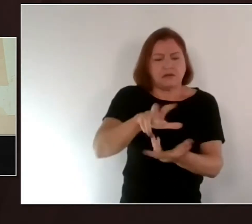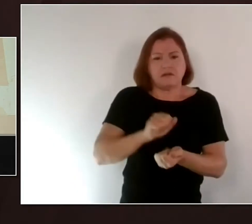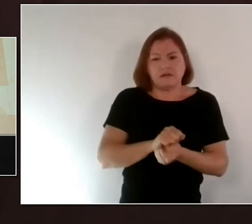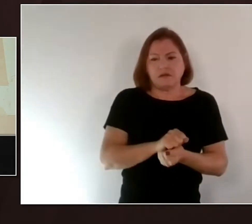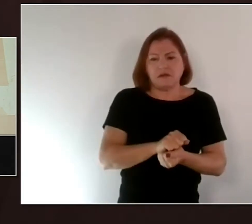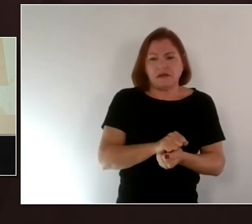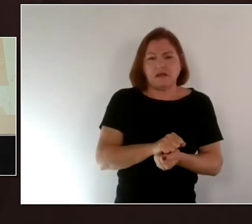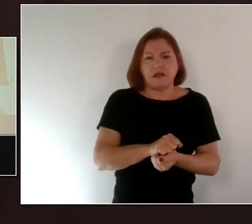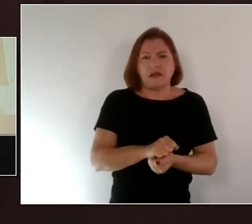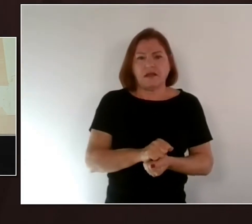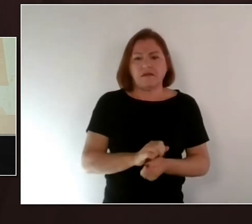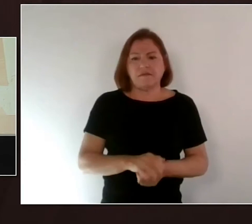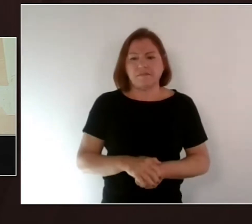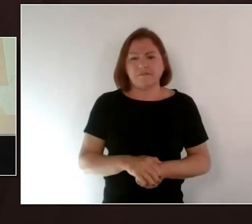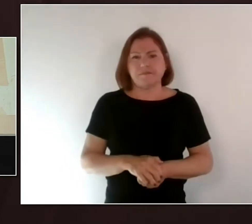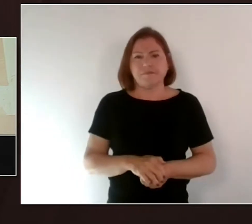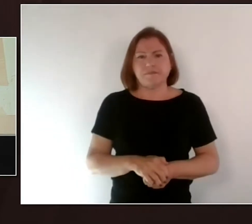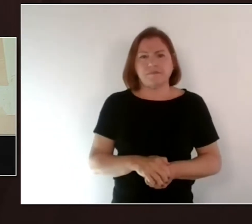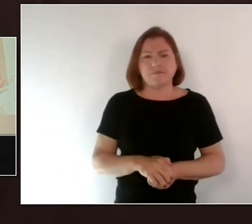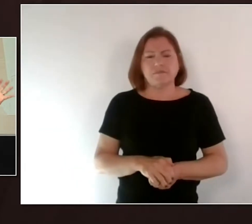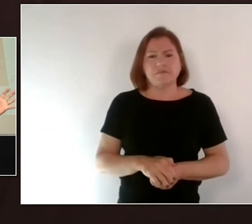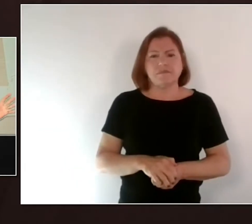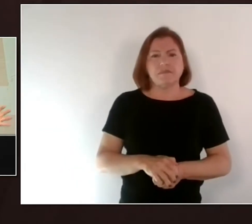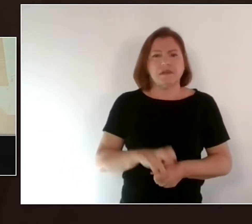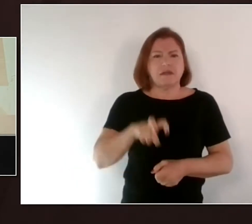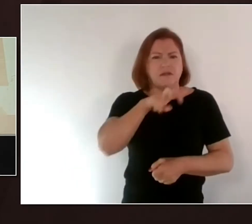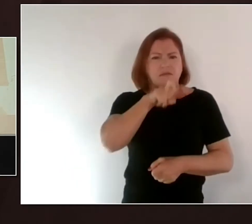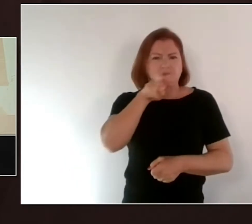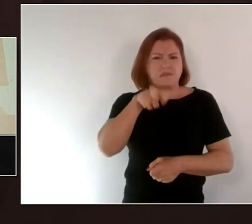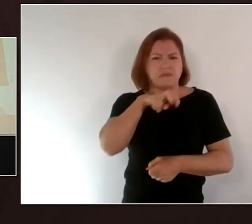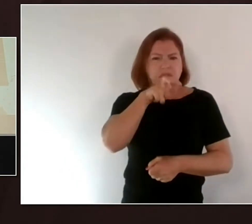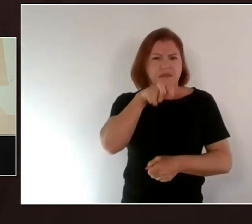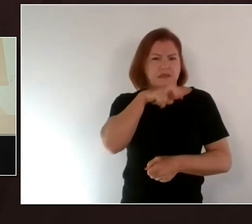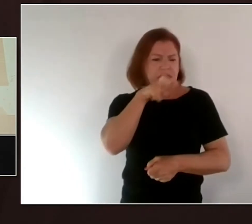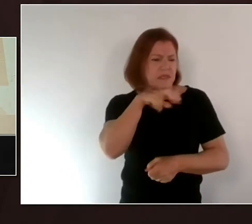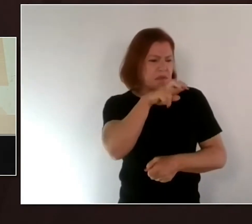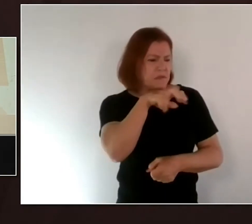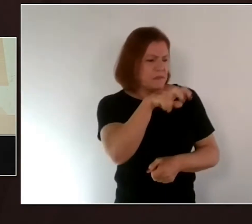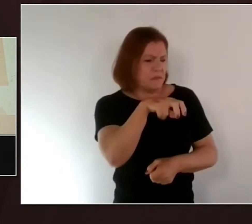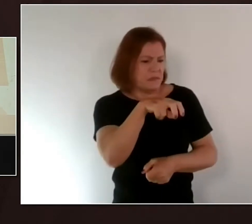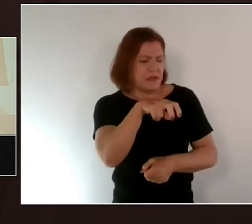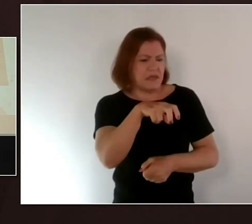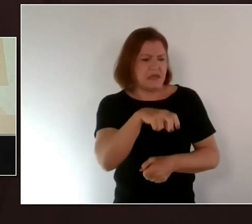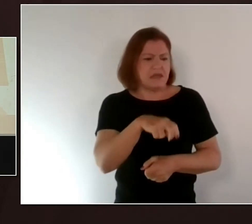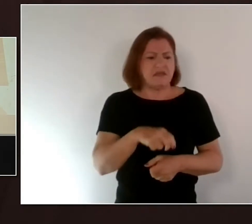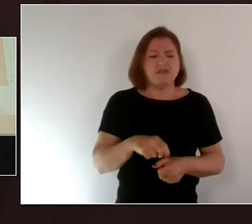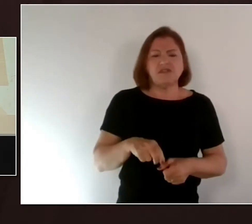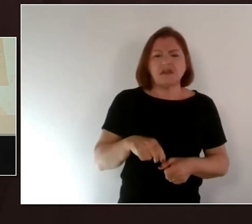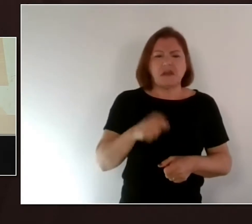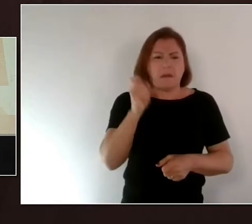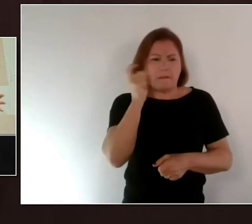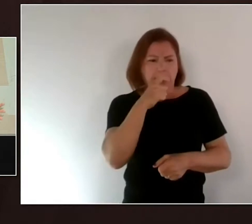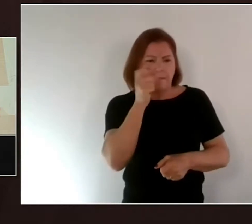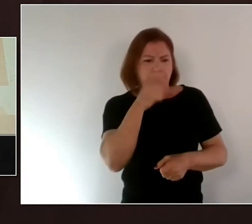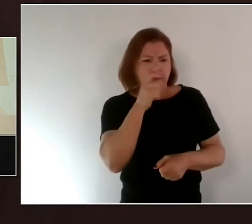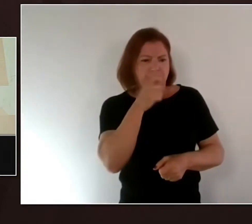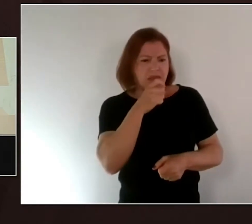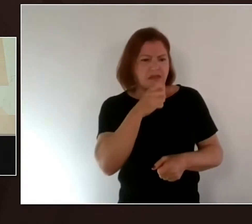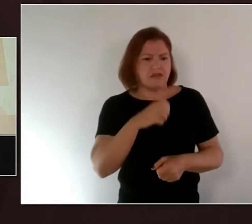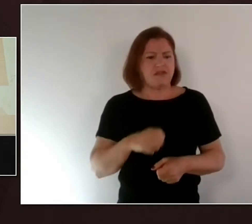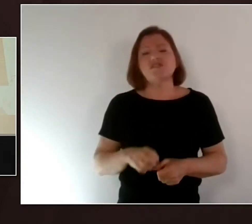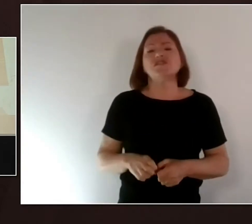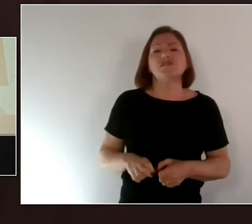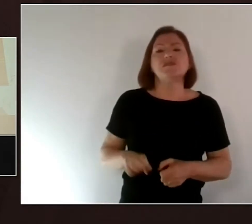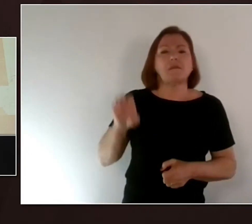foi aquela serpente que seduziu a Eva, enganou a Eva, fazendo com que toda a humanidade caísse